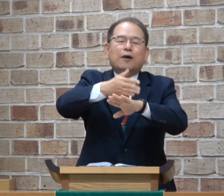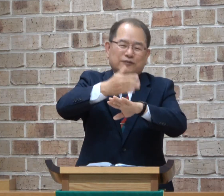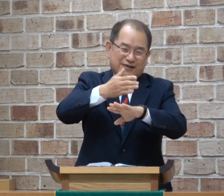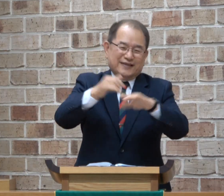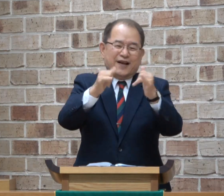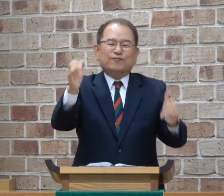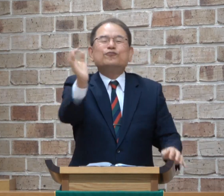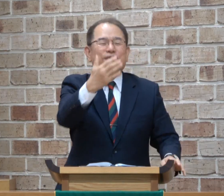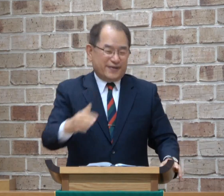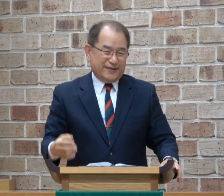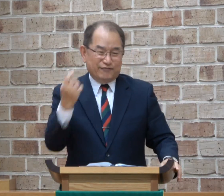사람입니다.